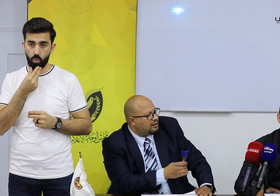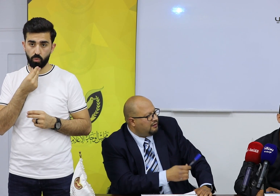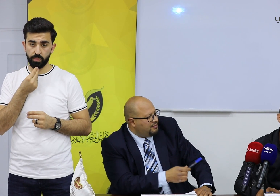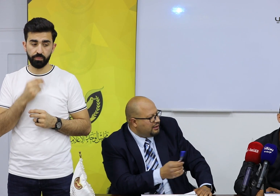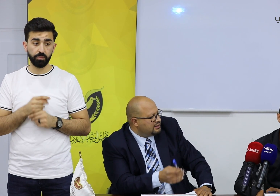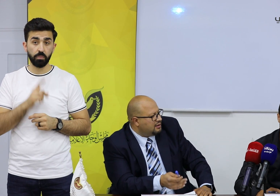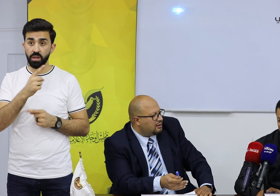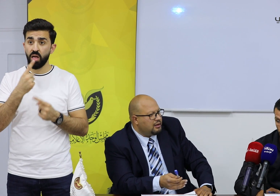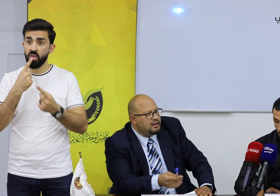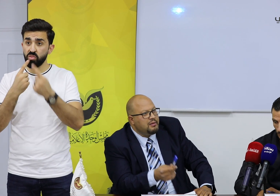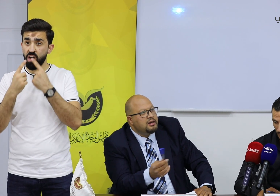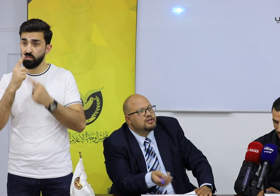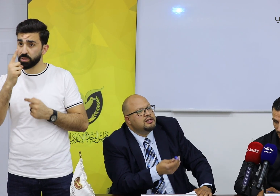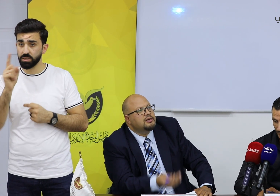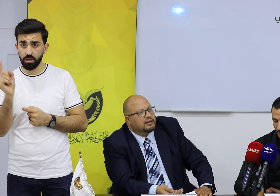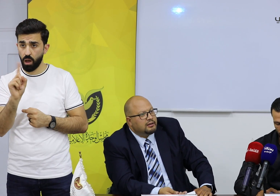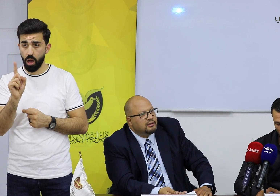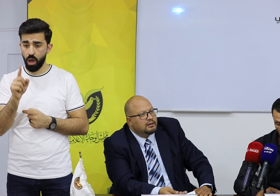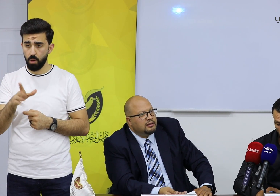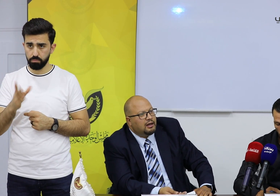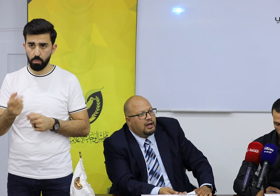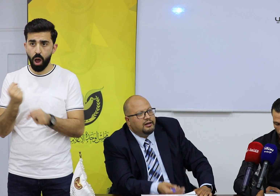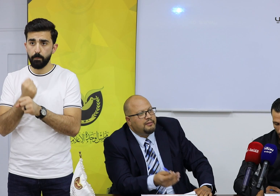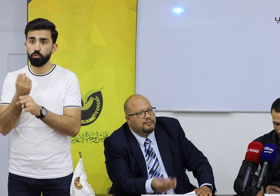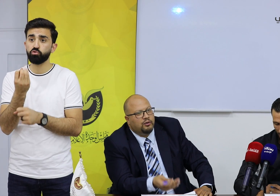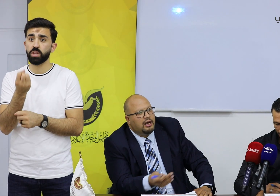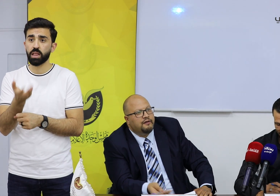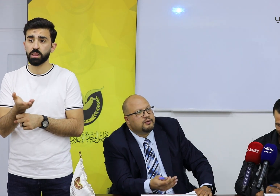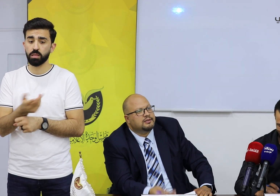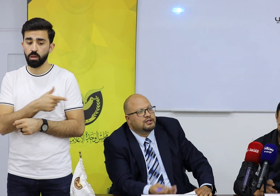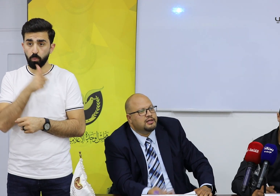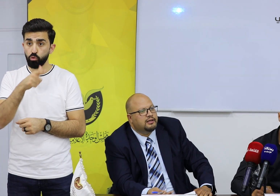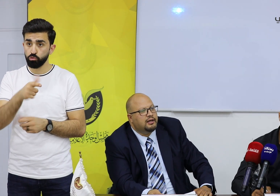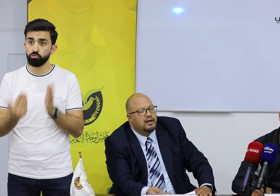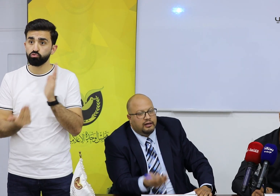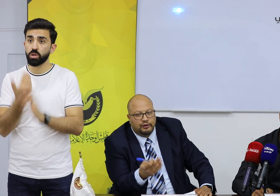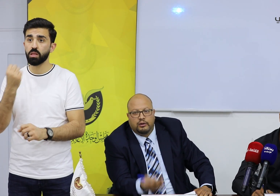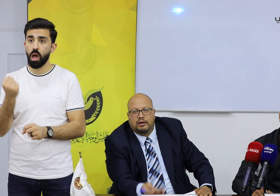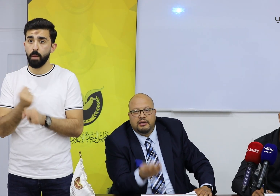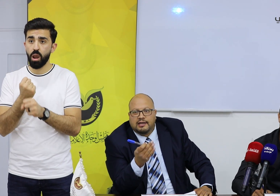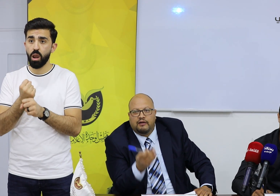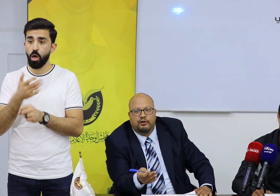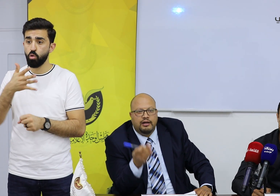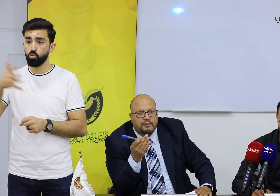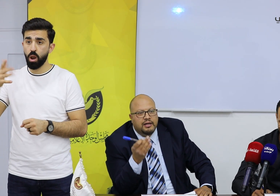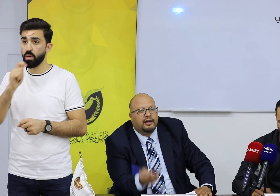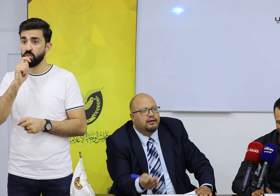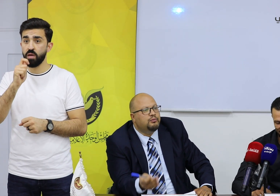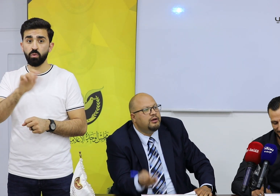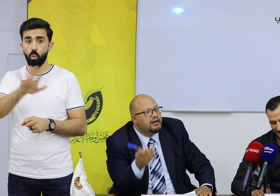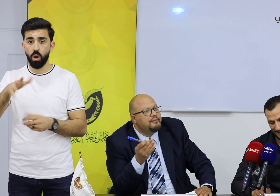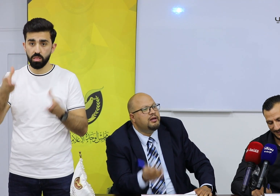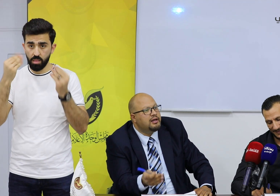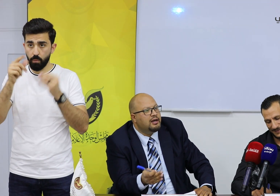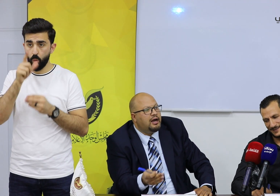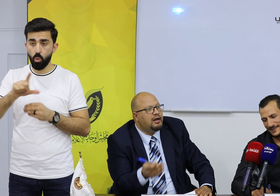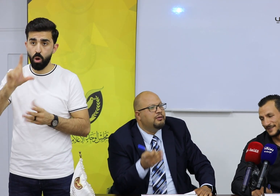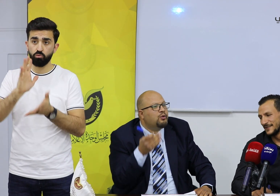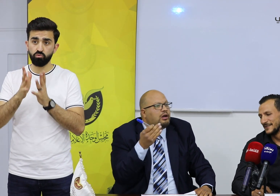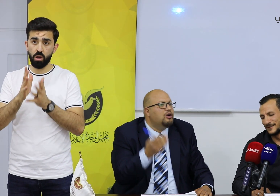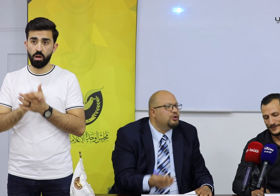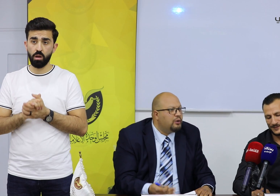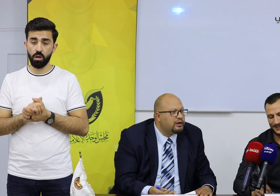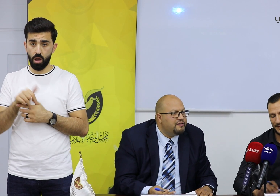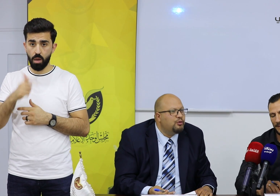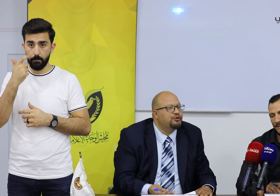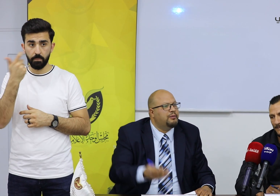وأنا فعلياً مهنة جديدة. أنا دائماً بقول هاي فرصة جديدة لطلابنا الصحافة والإعلام يتعلموها، لأنها مهنة هلأ